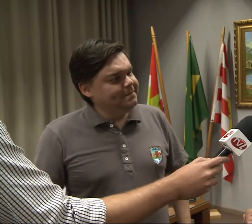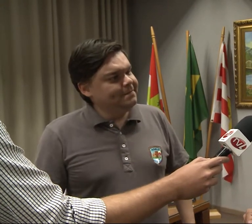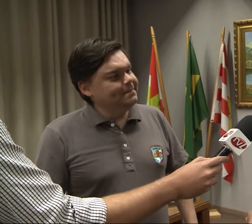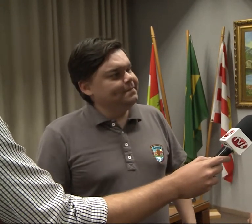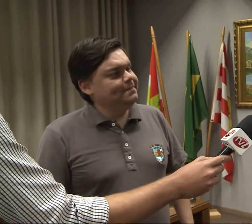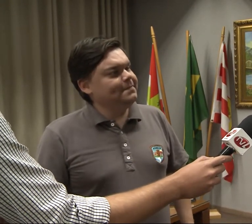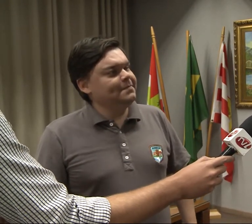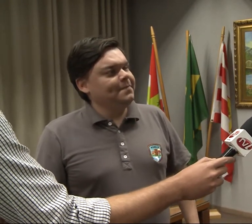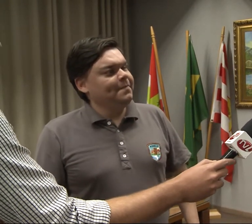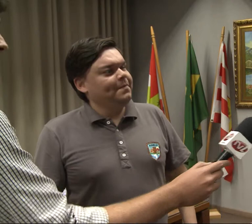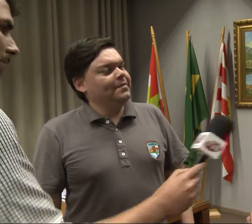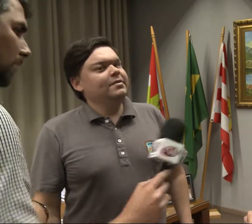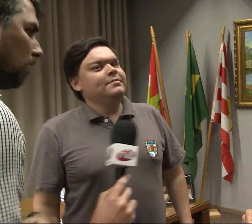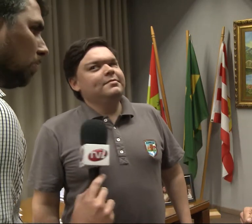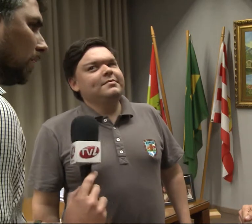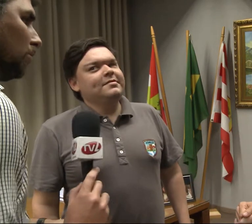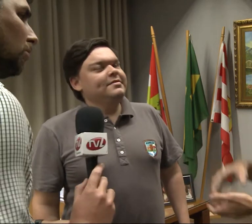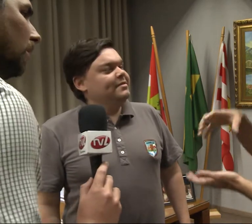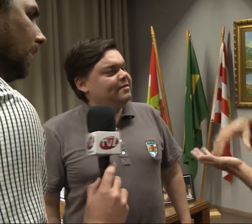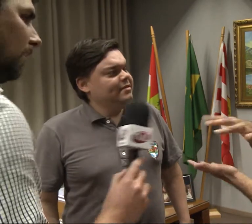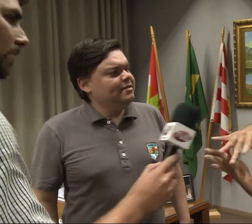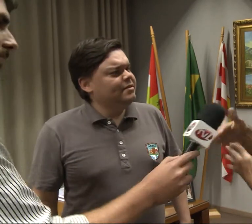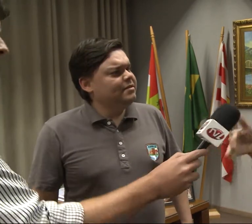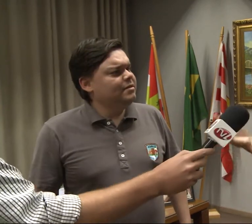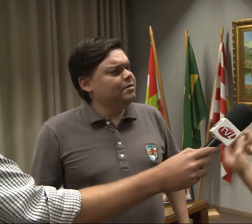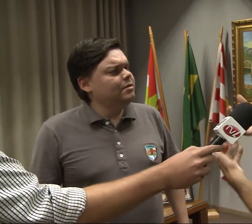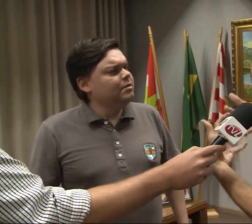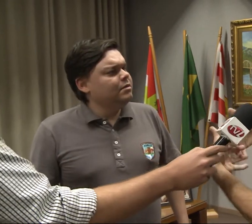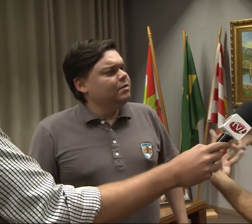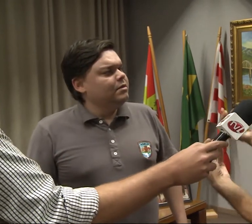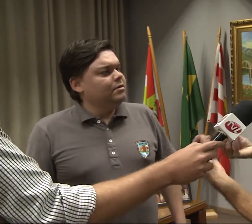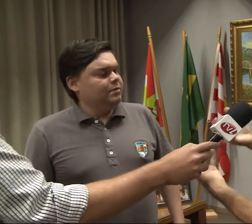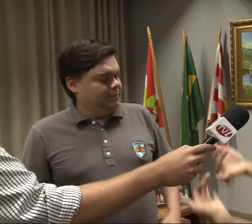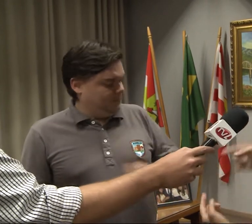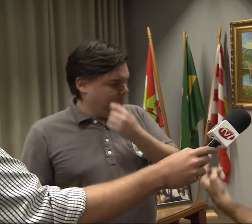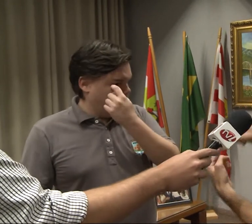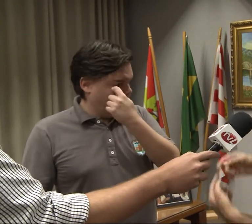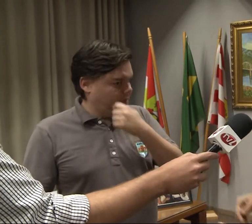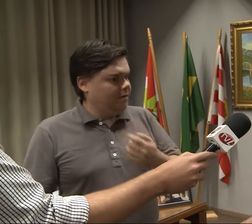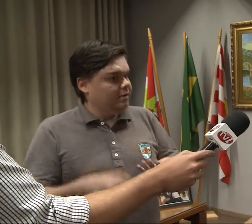nossa luta que nós temos hoje. Essa central como é que funcionaria?